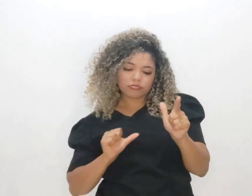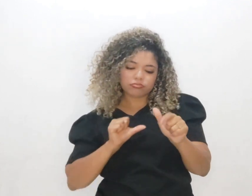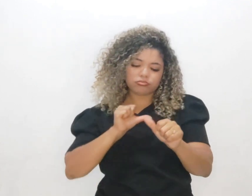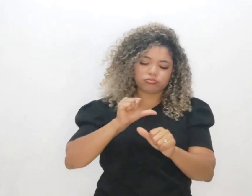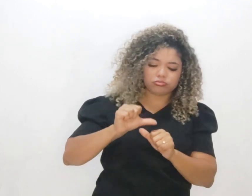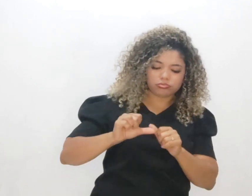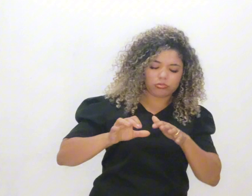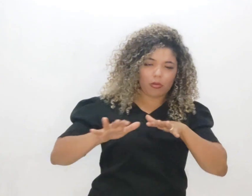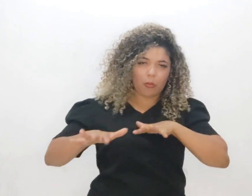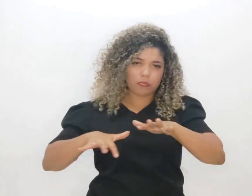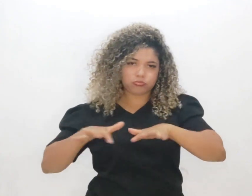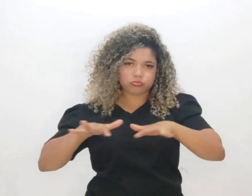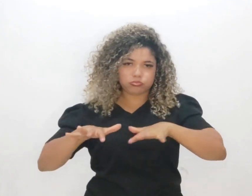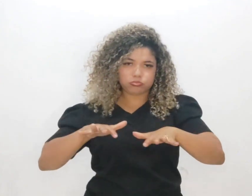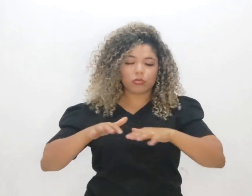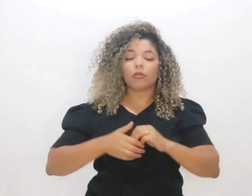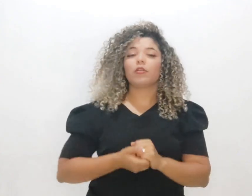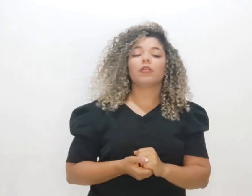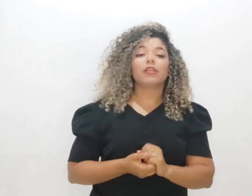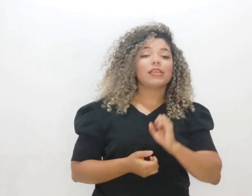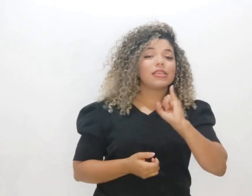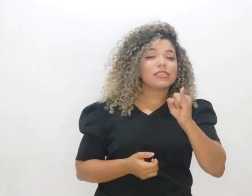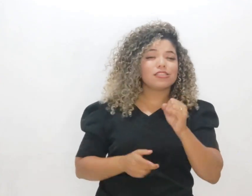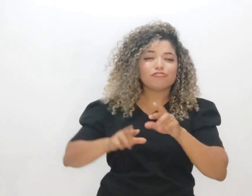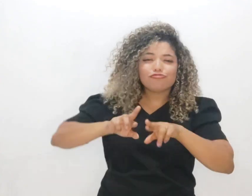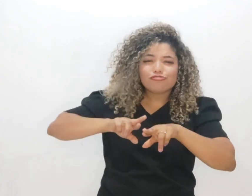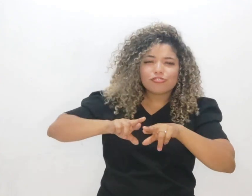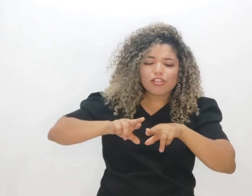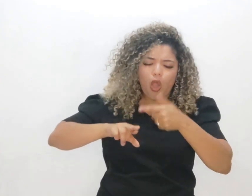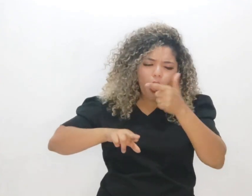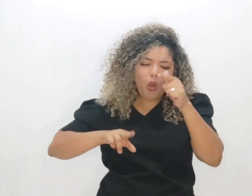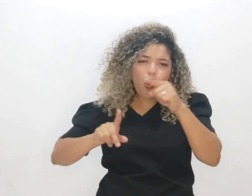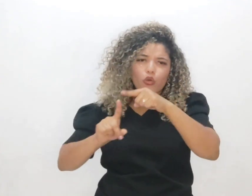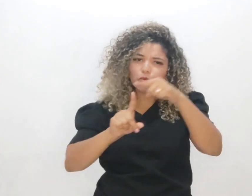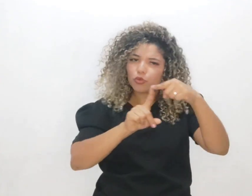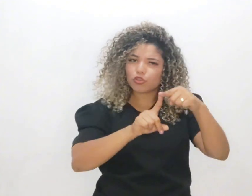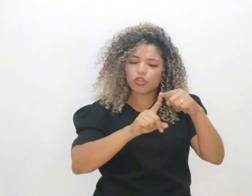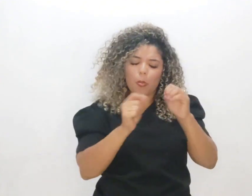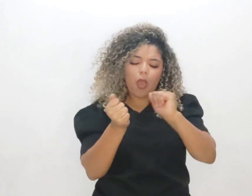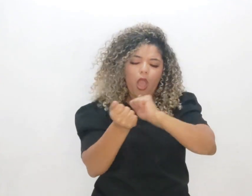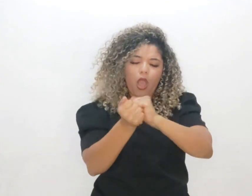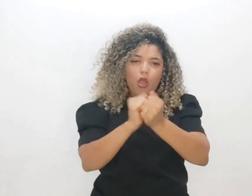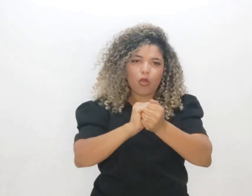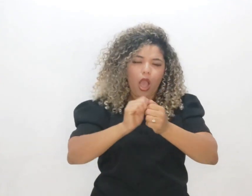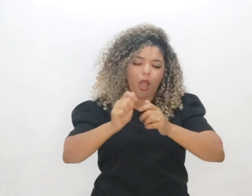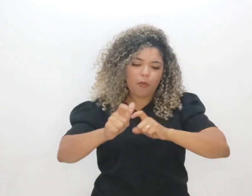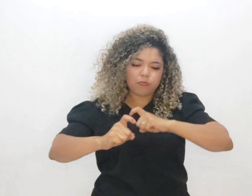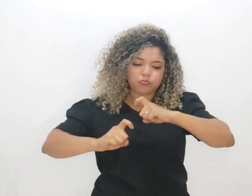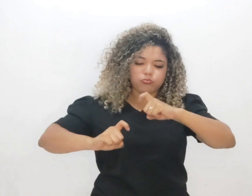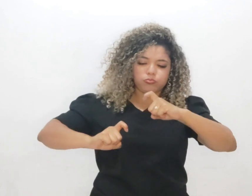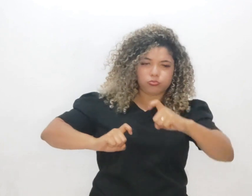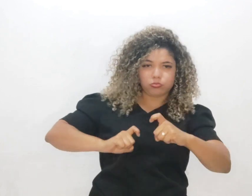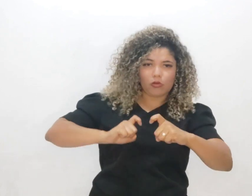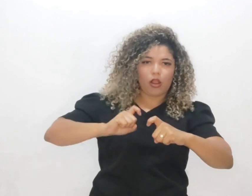parte para outra. E se colocarmos diversas engrenagens conectadas, esse movimento vai chegar até a última